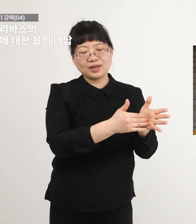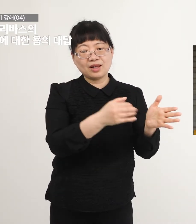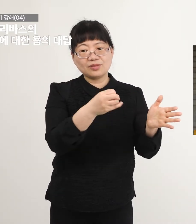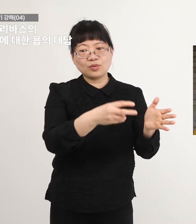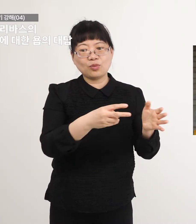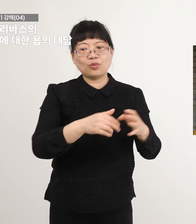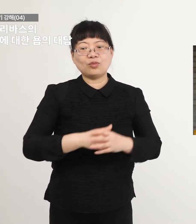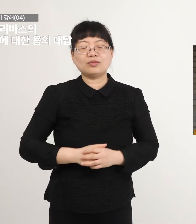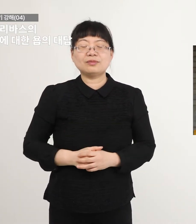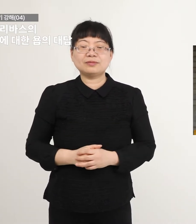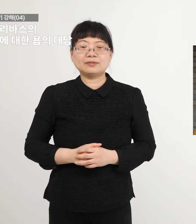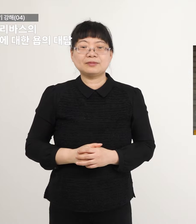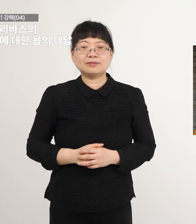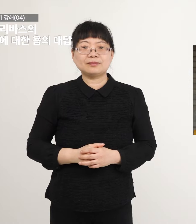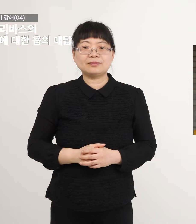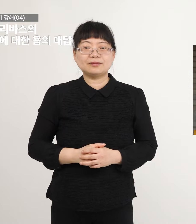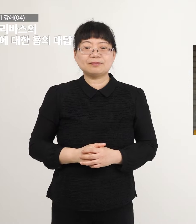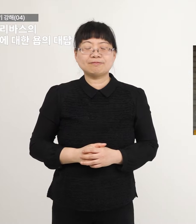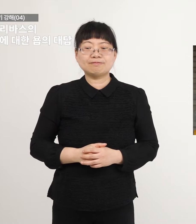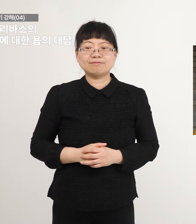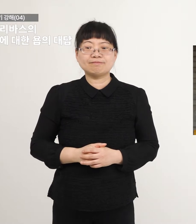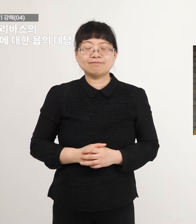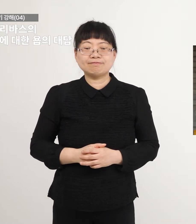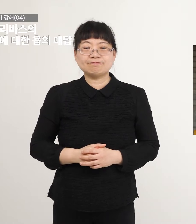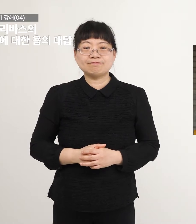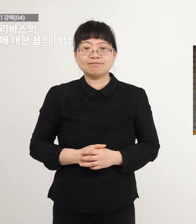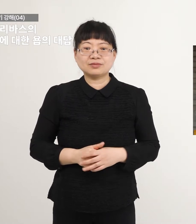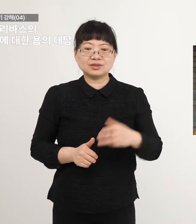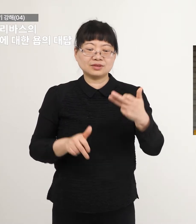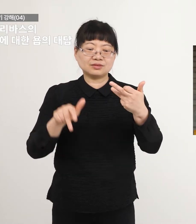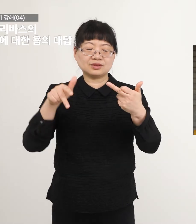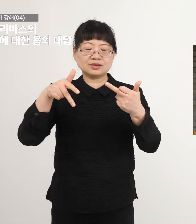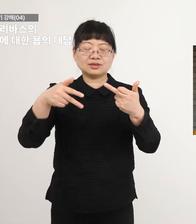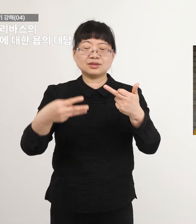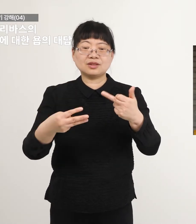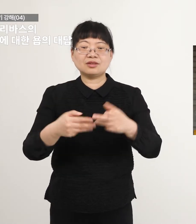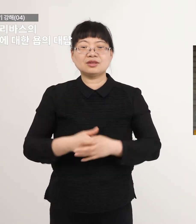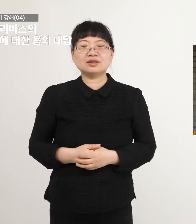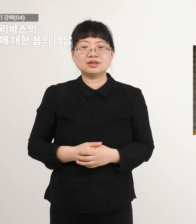쭉 내려가서 이런 얘기를 합니다. 17절.